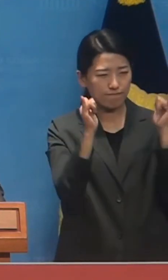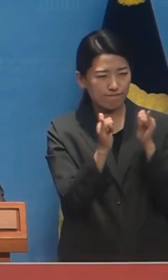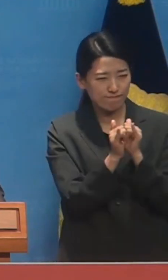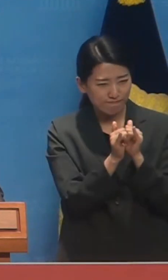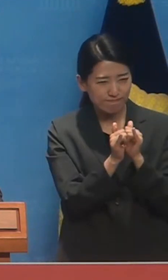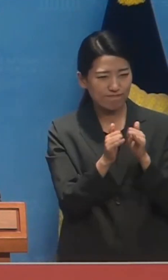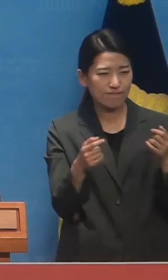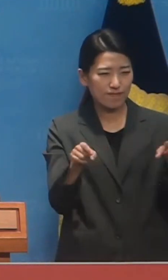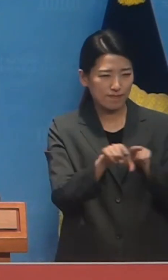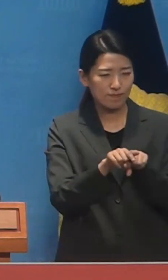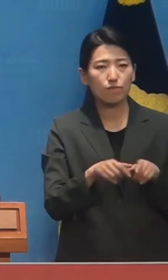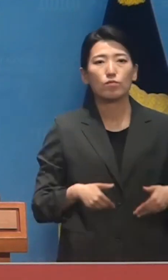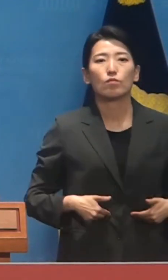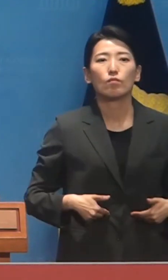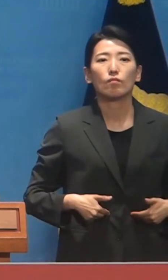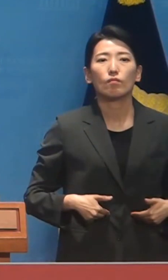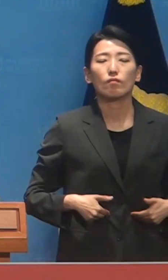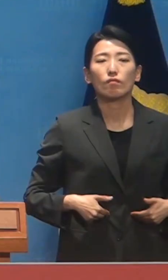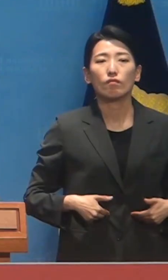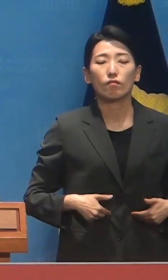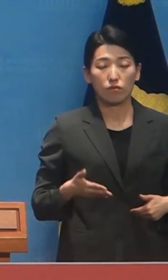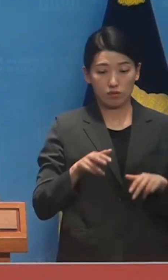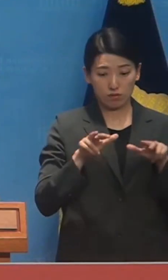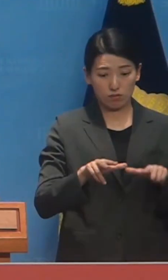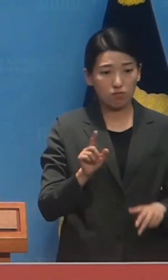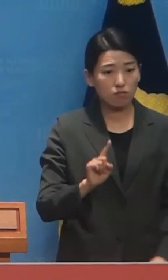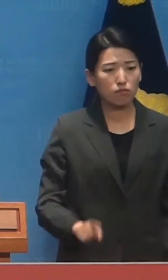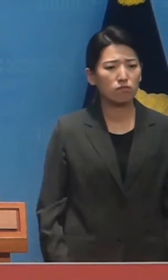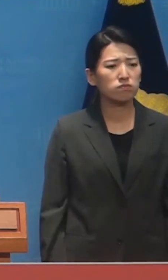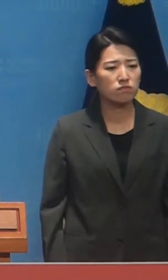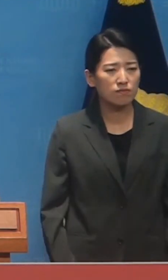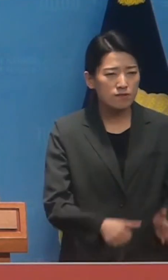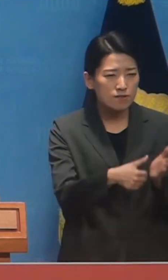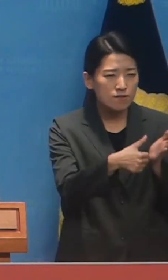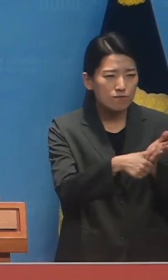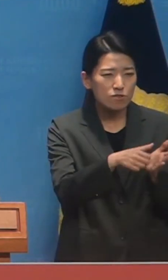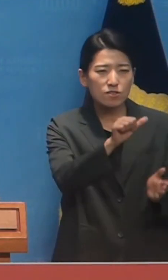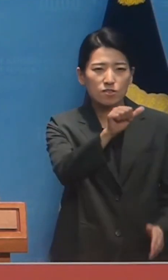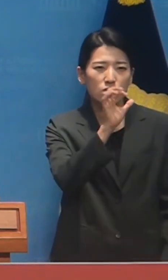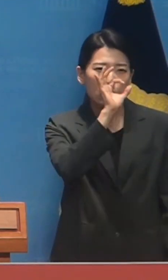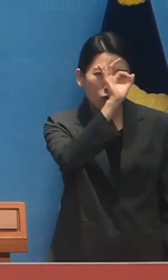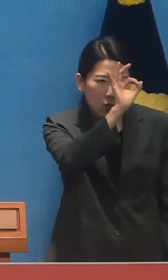하지만 지금 현실은 물질